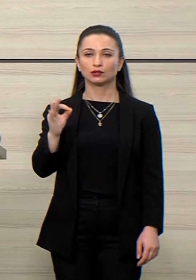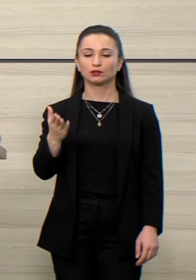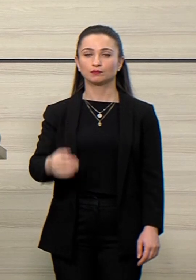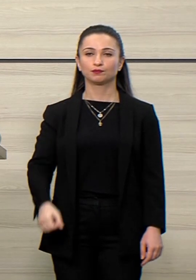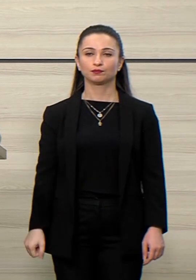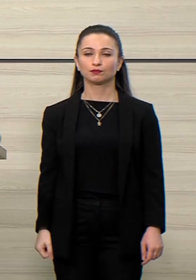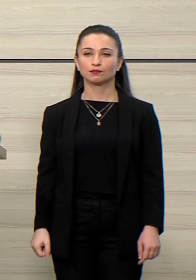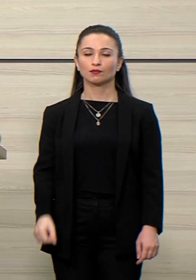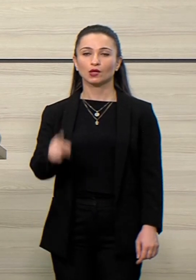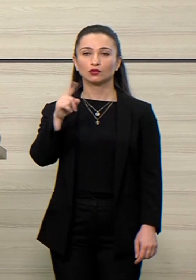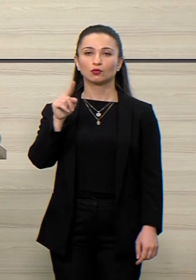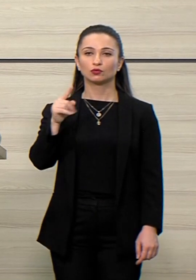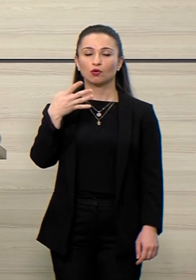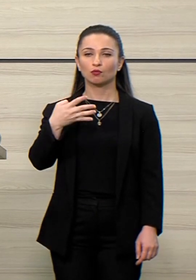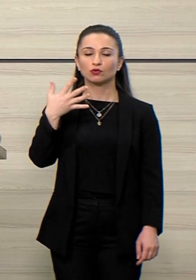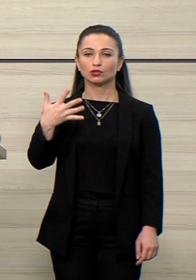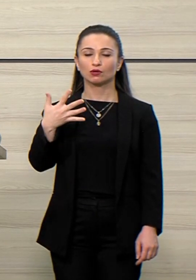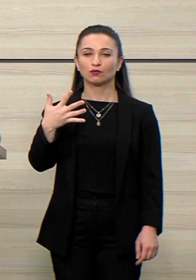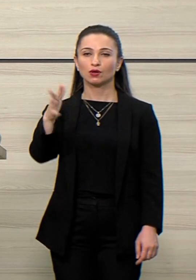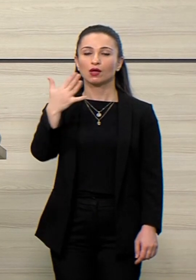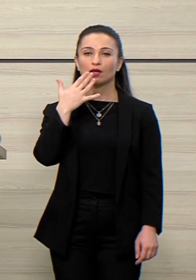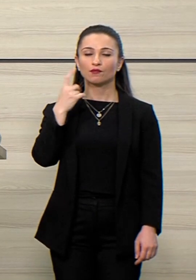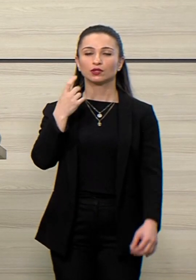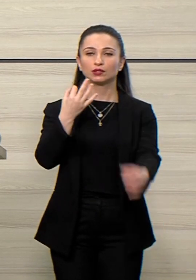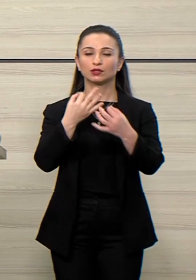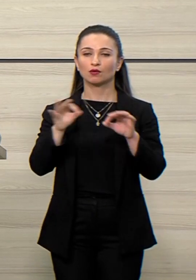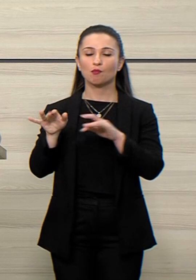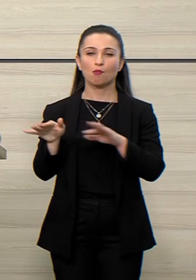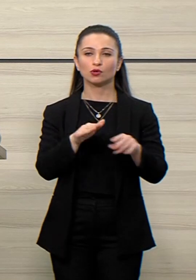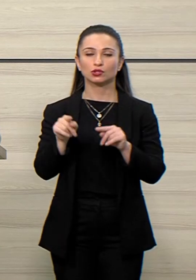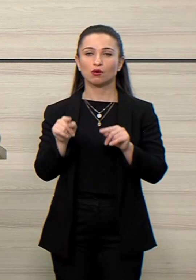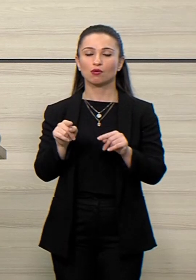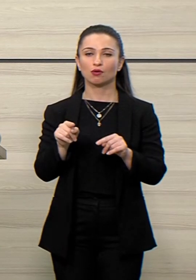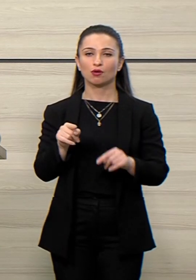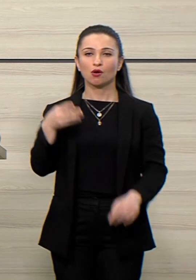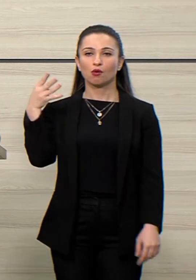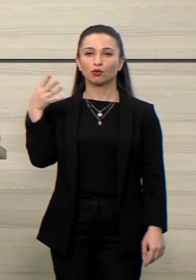0.44%. ნომერი 45 ეროვნულ დემოკრატიული მოძრაობა